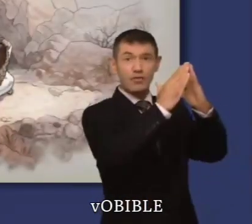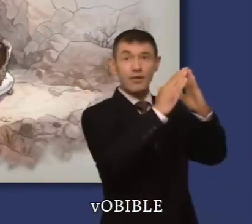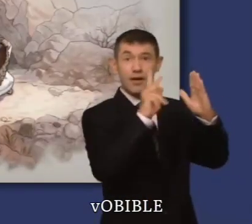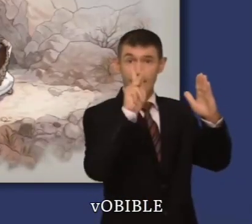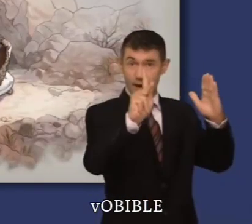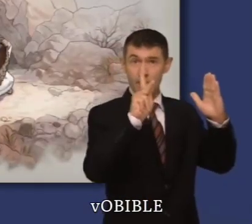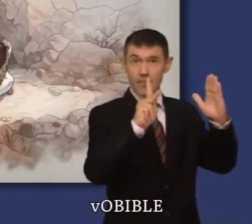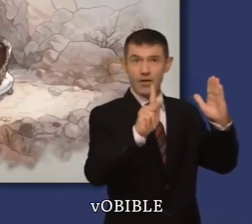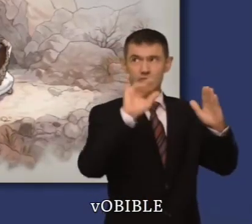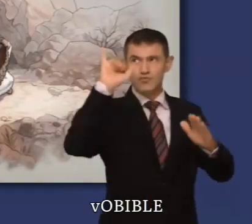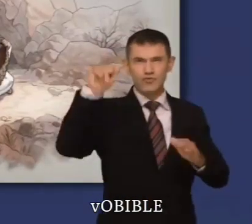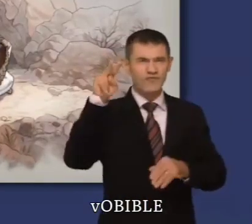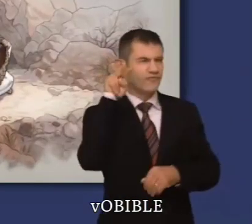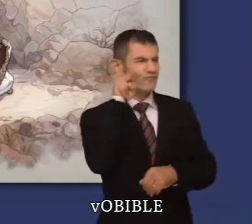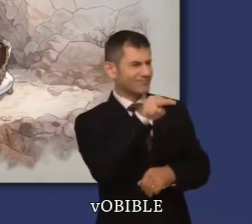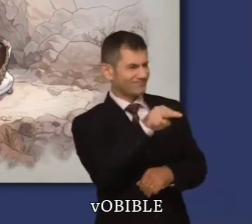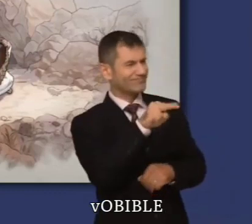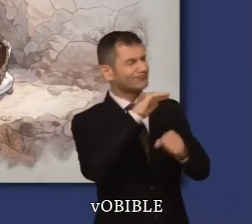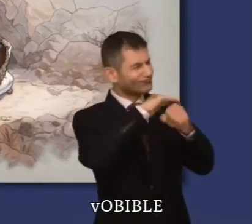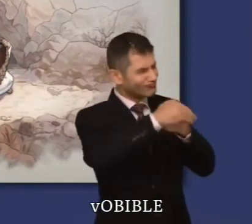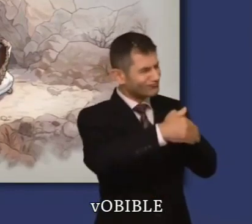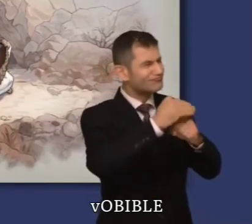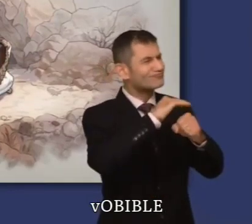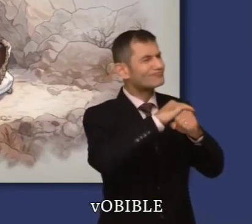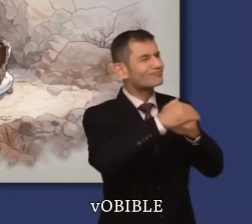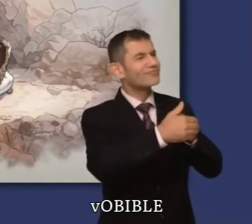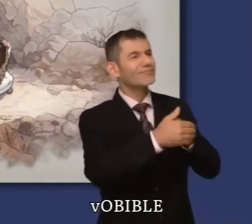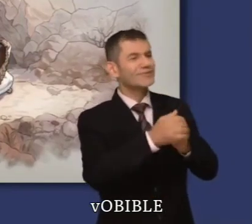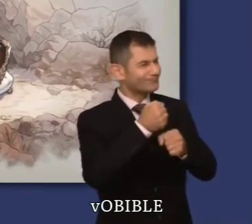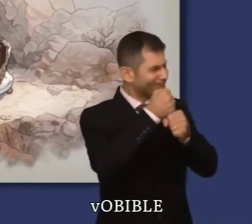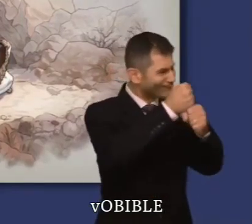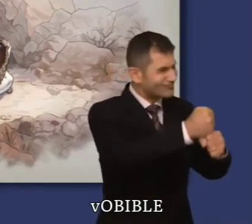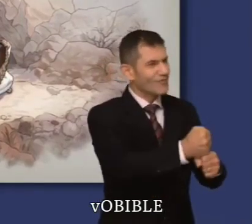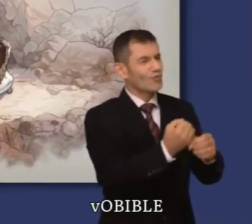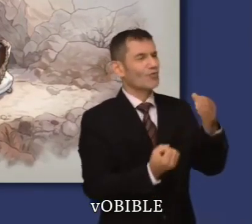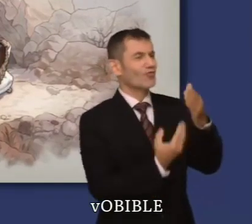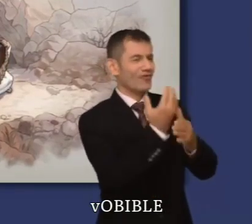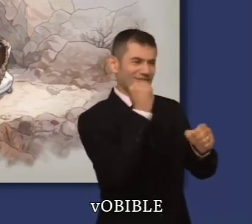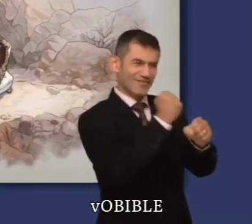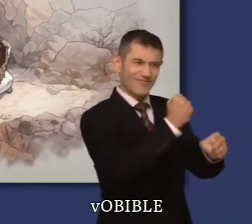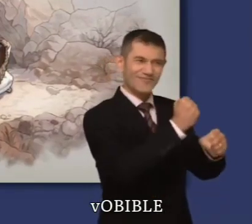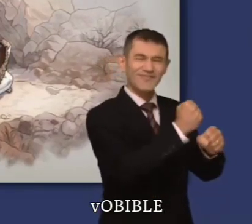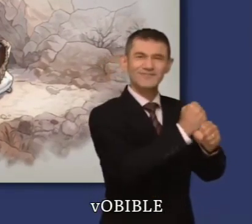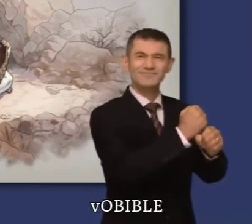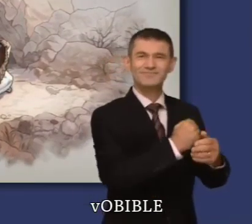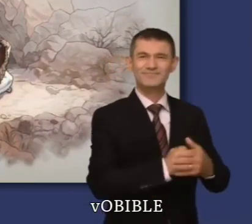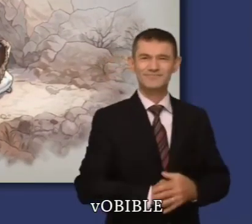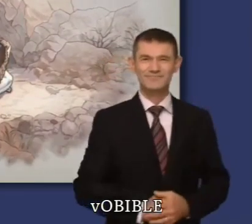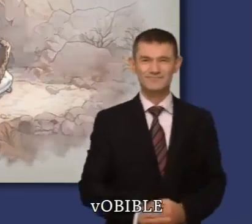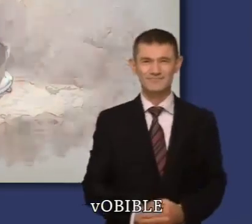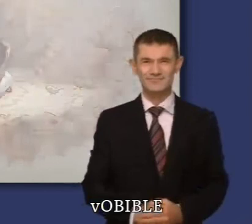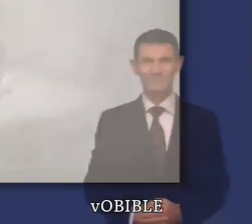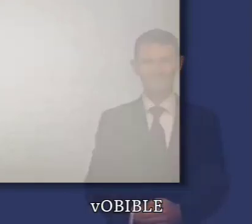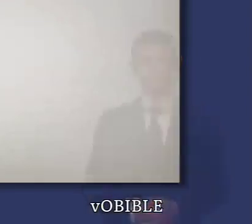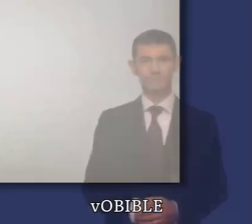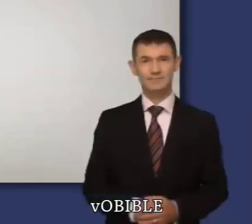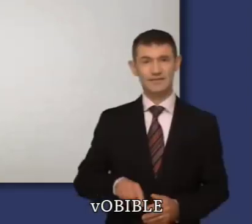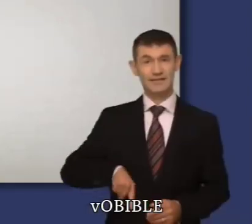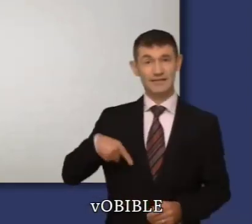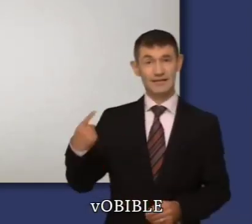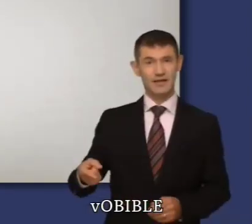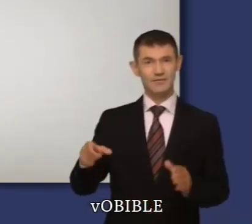fils Josaphat lui succède et imite son bon exemple. Le chapitre suivant mentionne plusieurs rois mauvais